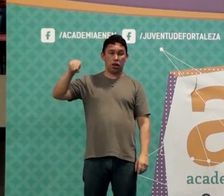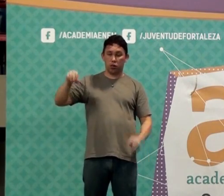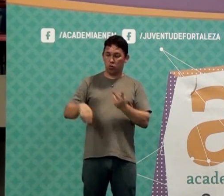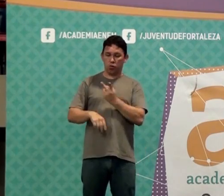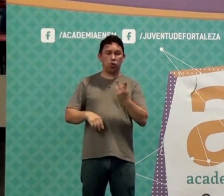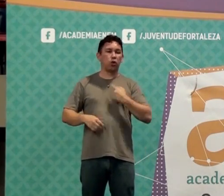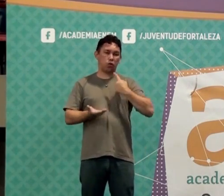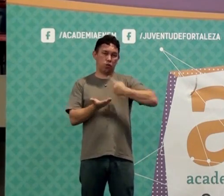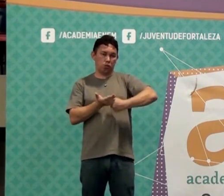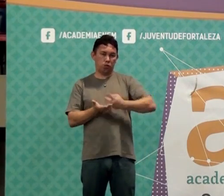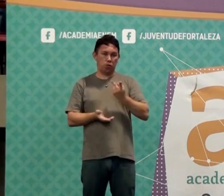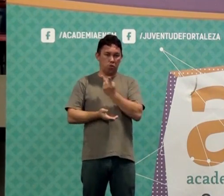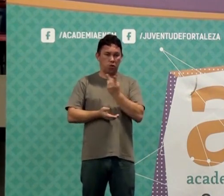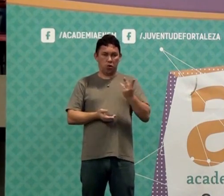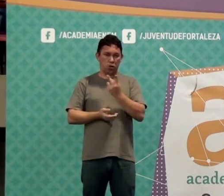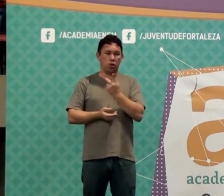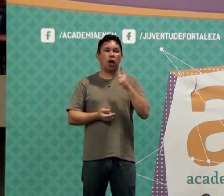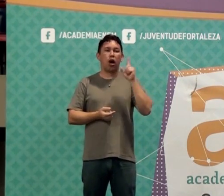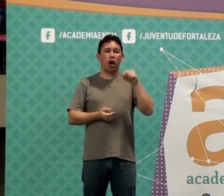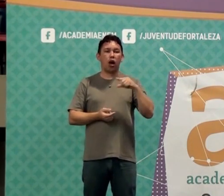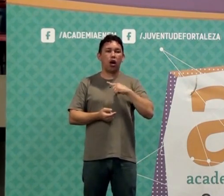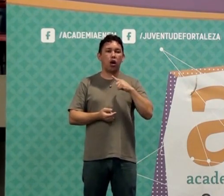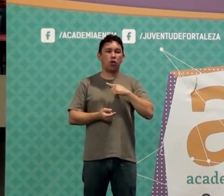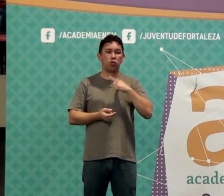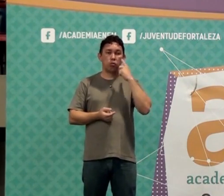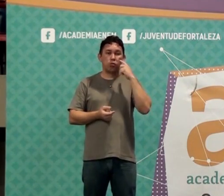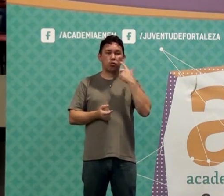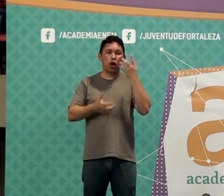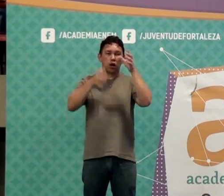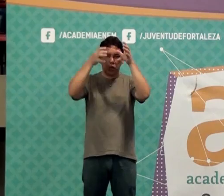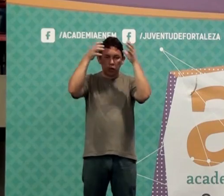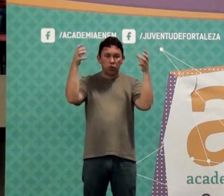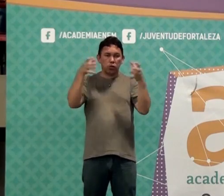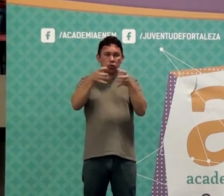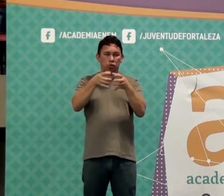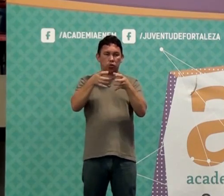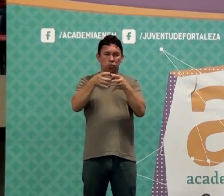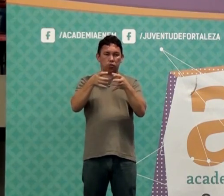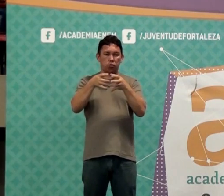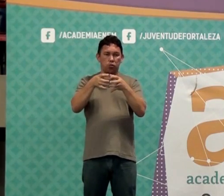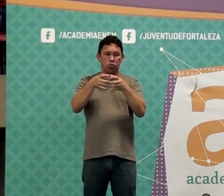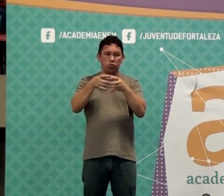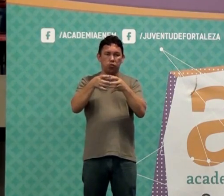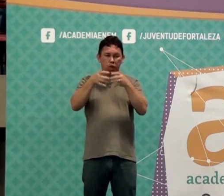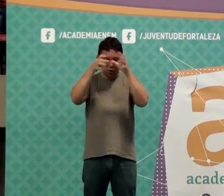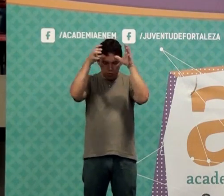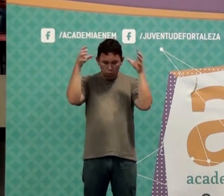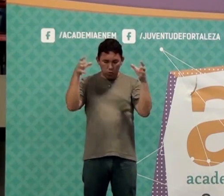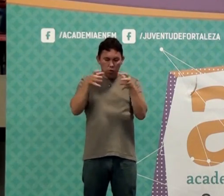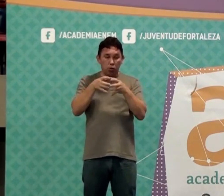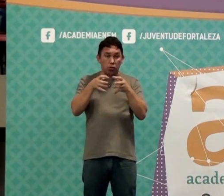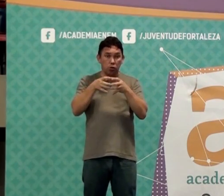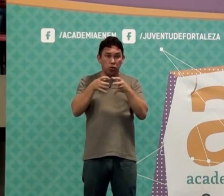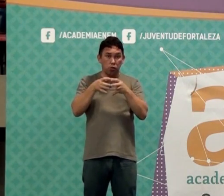é diferente, para você ver como vale a pena ser vassalo. Tá certo?